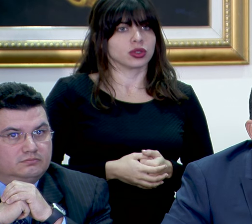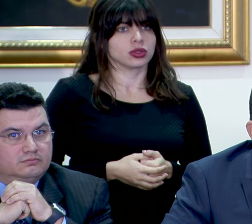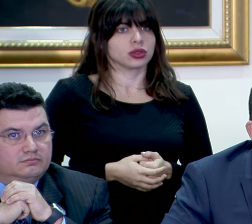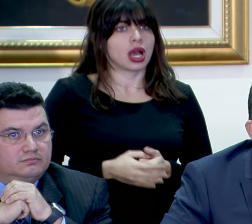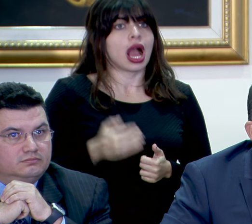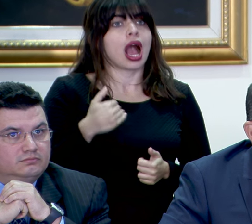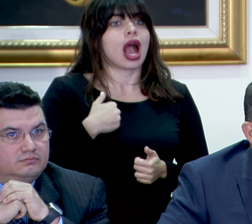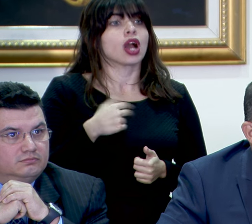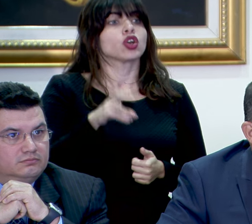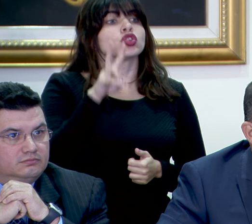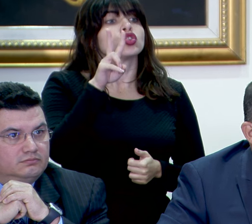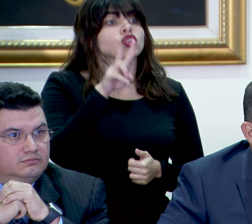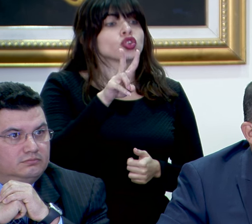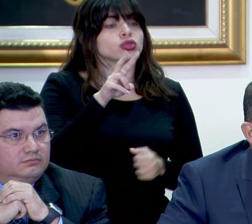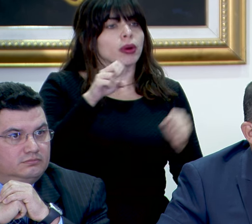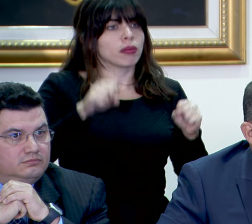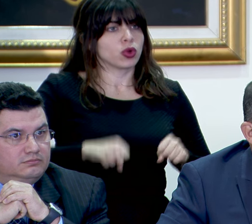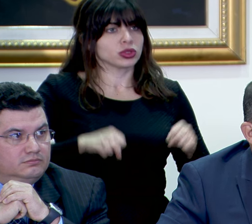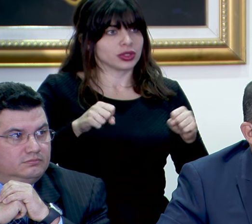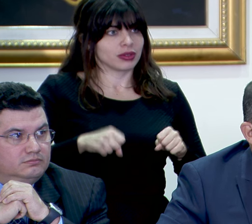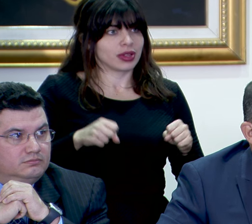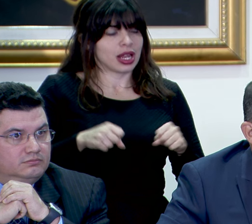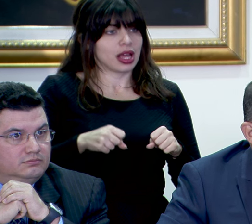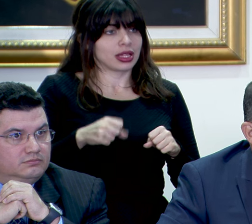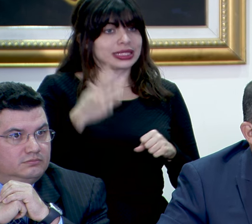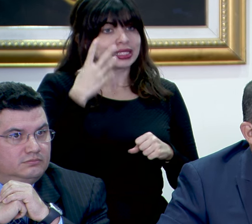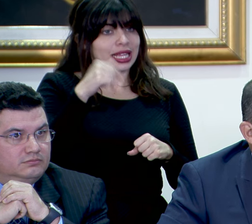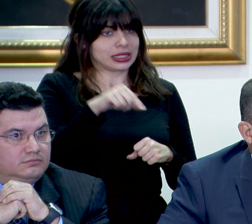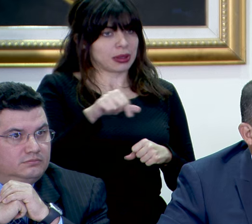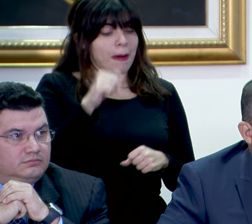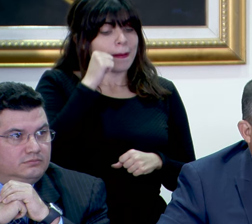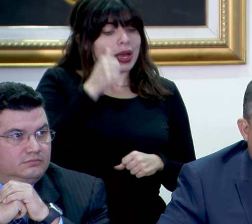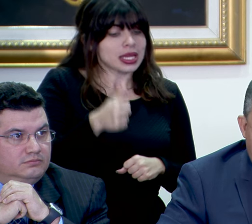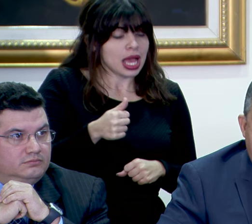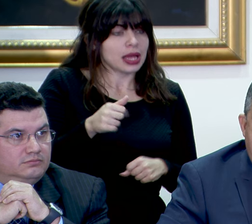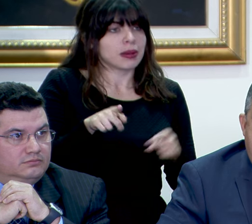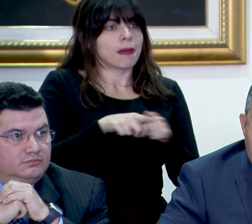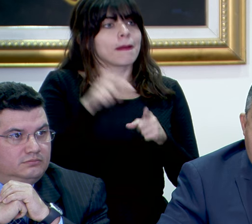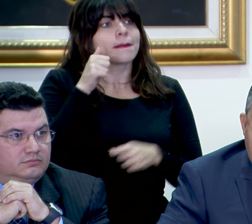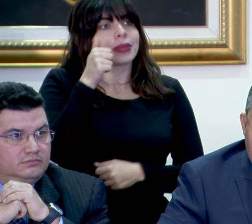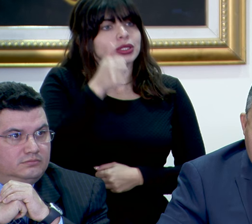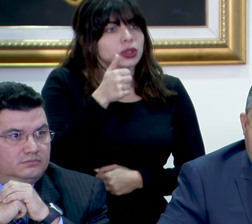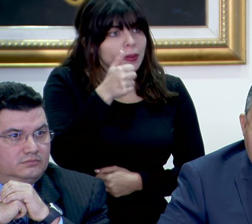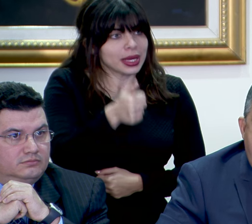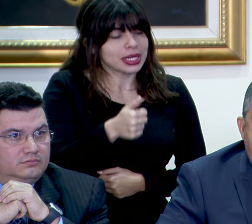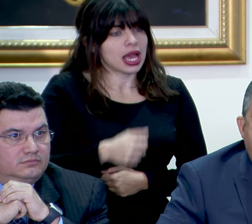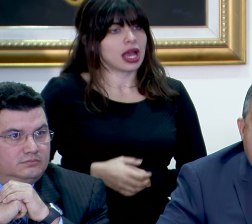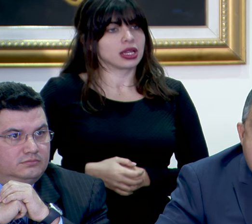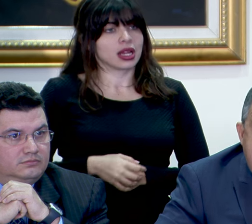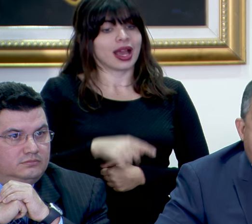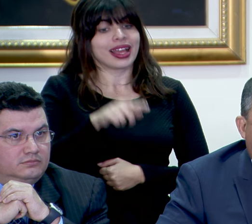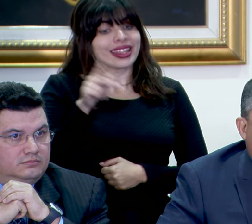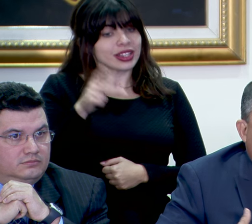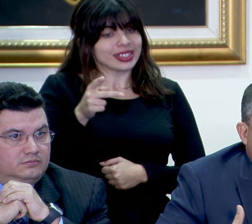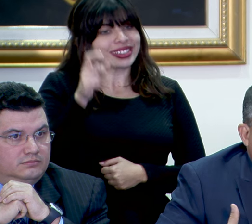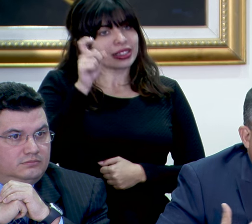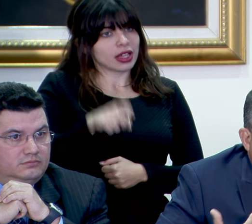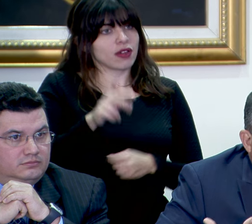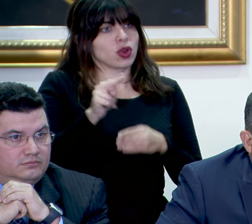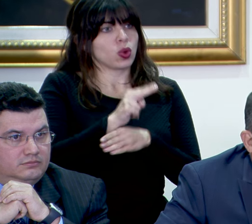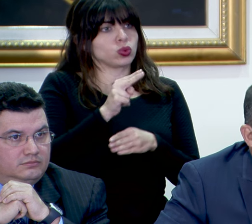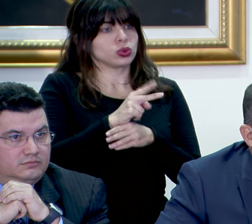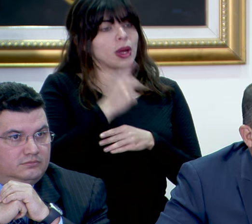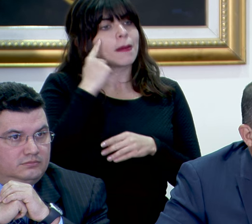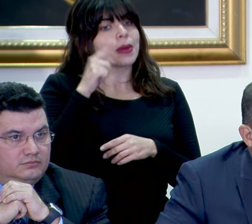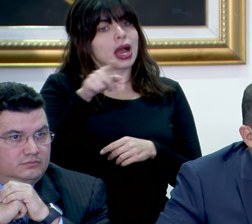Hay dos posibilidades de salida esta semana, mañana y pasado mañana, que deben usarse para que